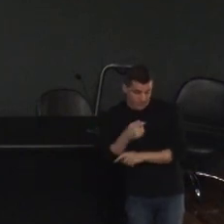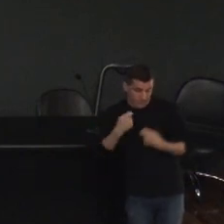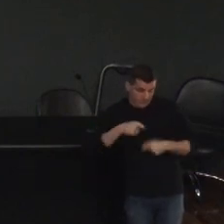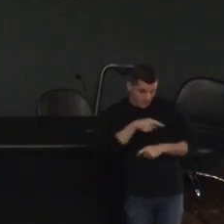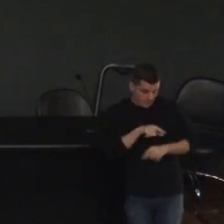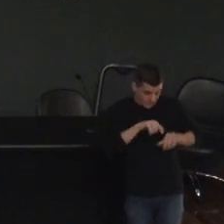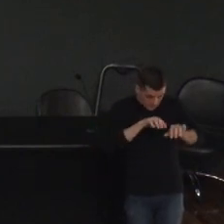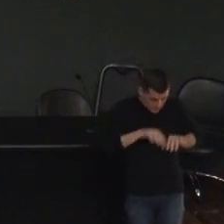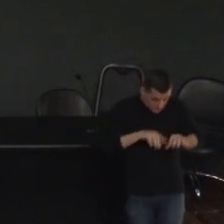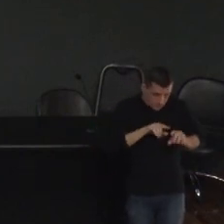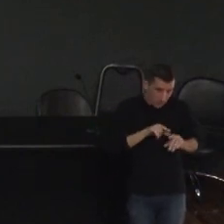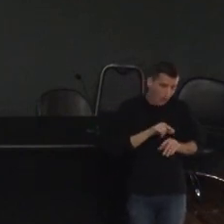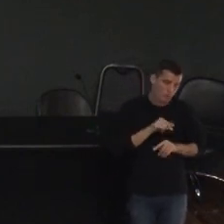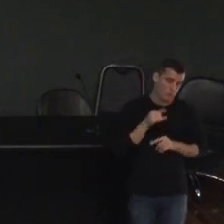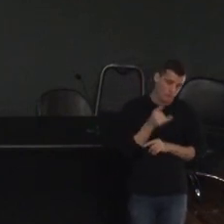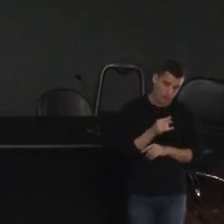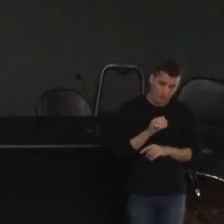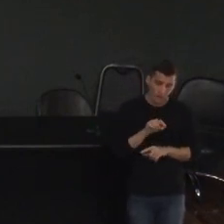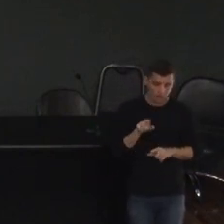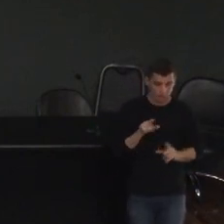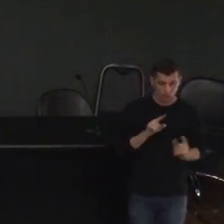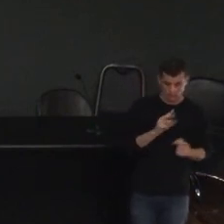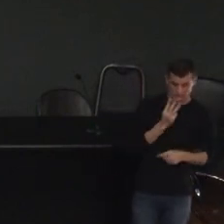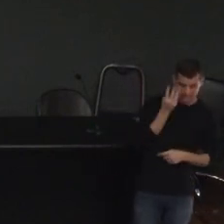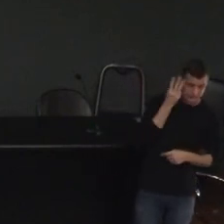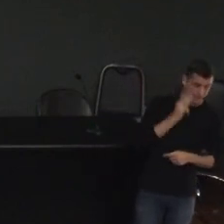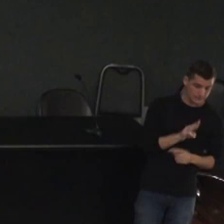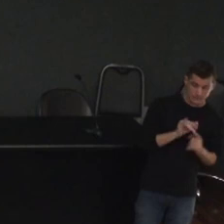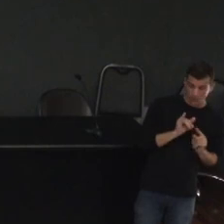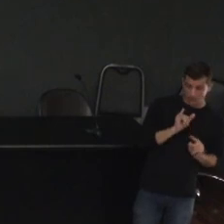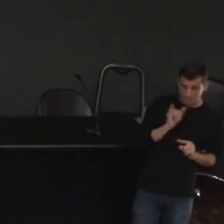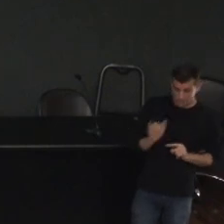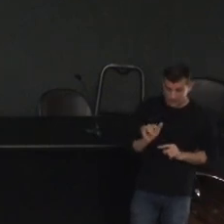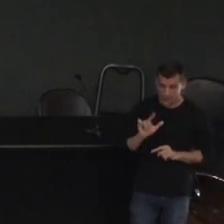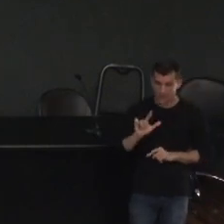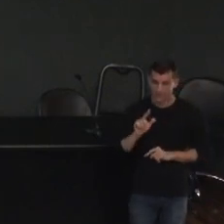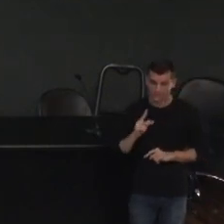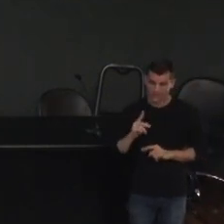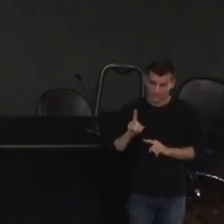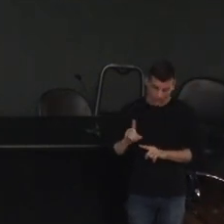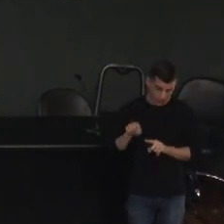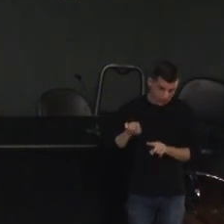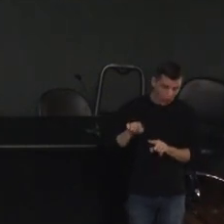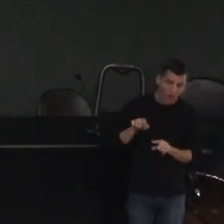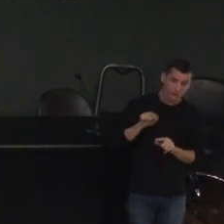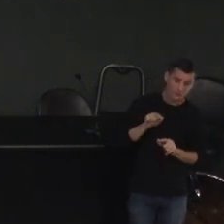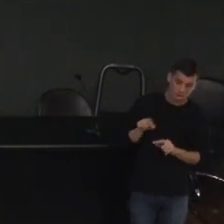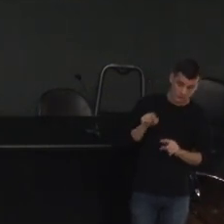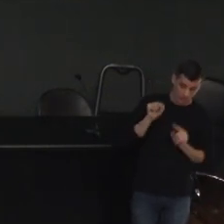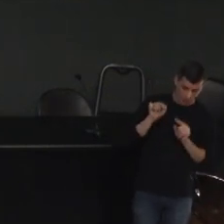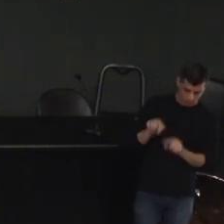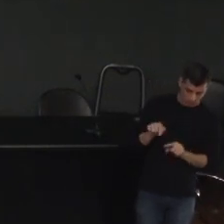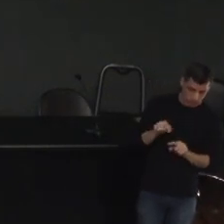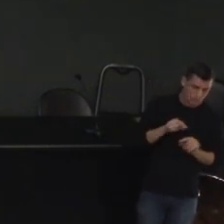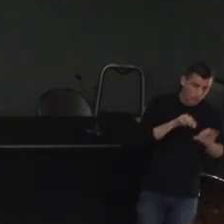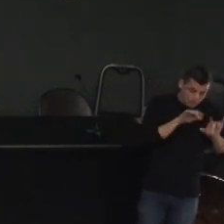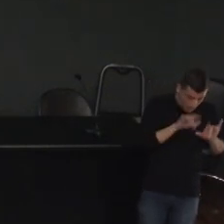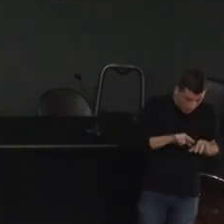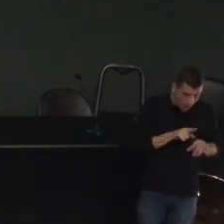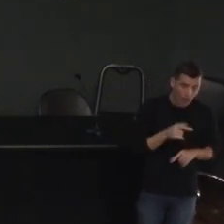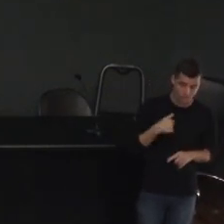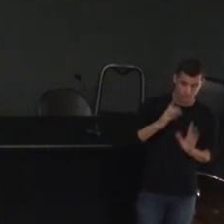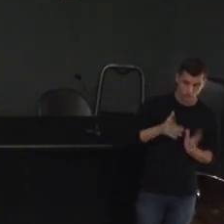três dias você faz para npd e daí você publica que você comunicou o incidente de segurança A lpd então